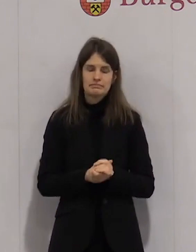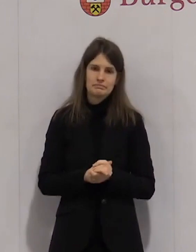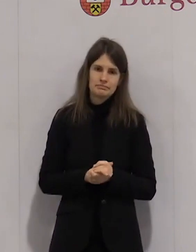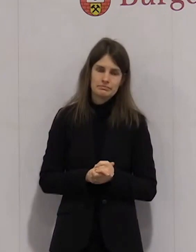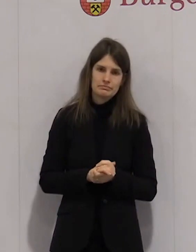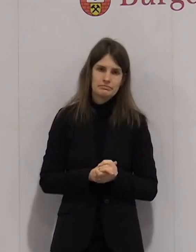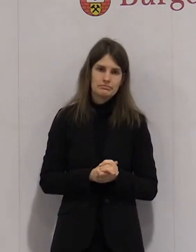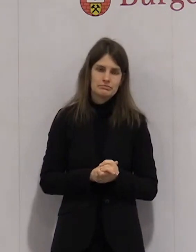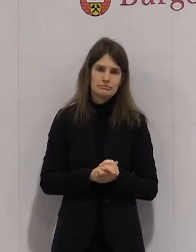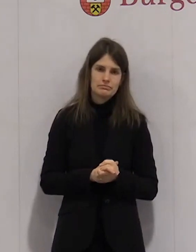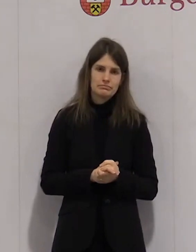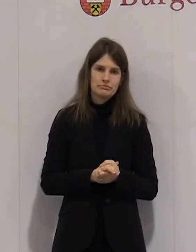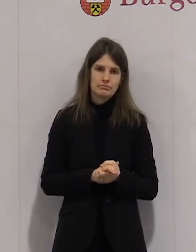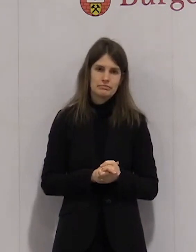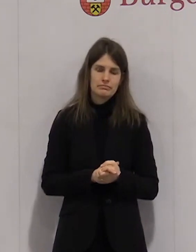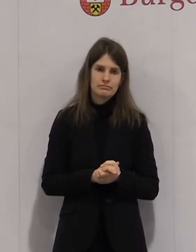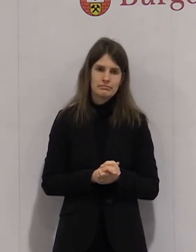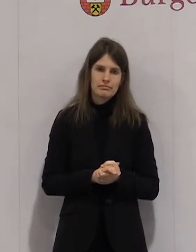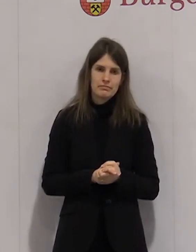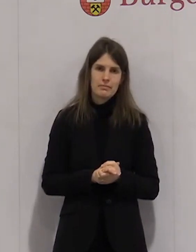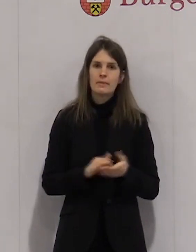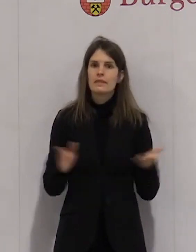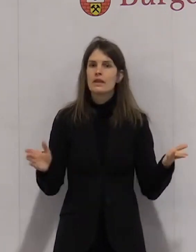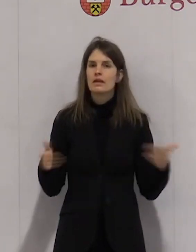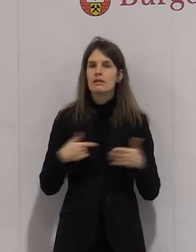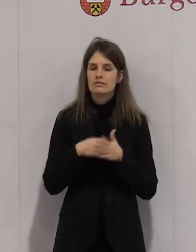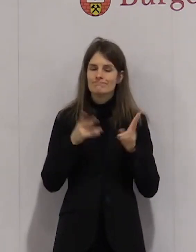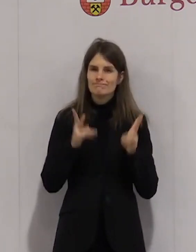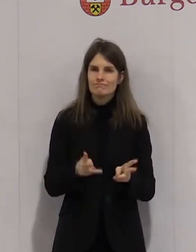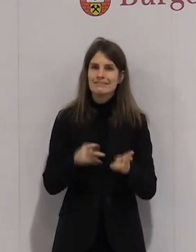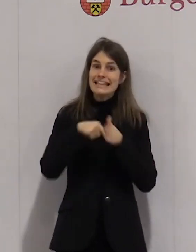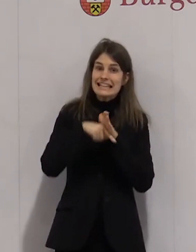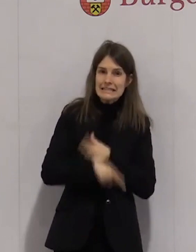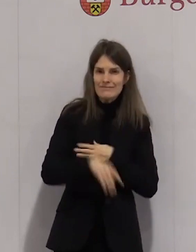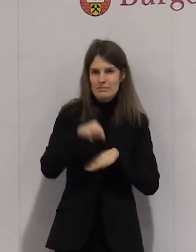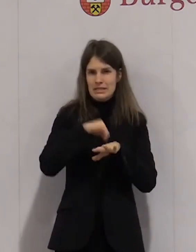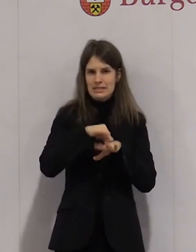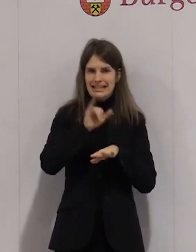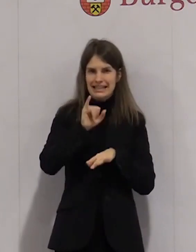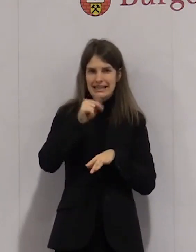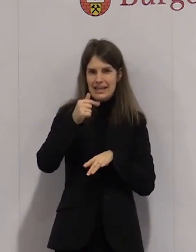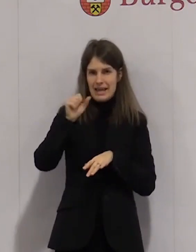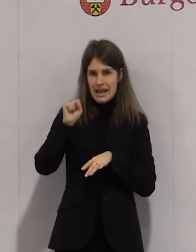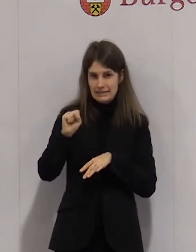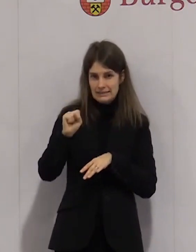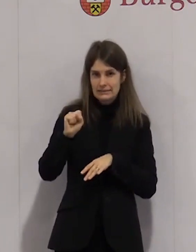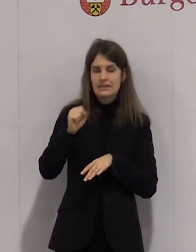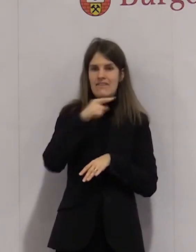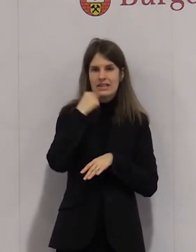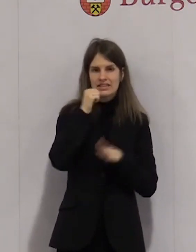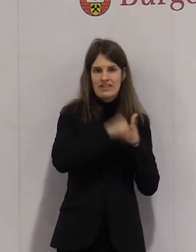in intensivmedizinischer betreuung sind in weißenfels zwei